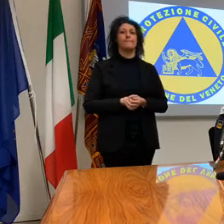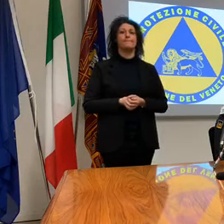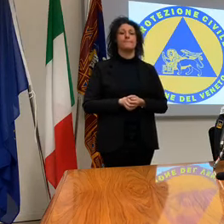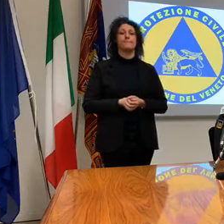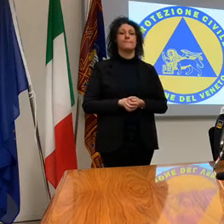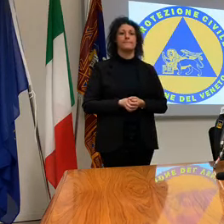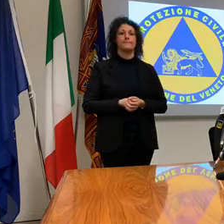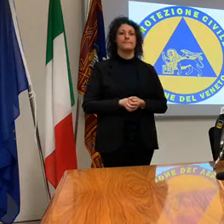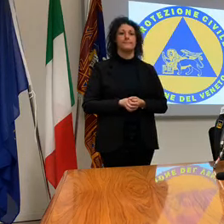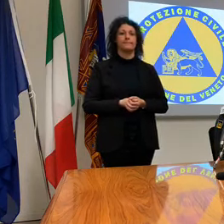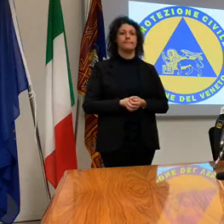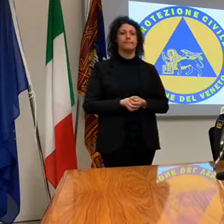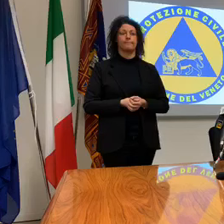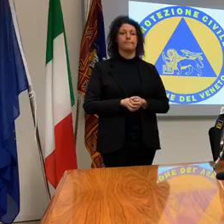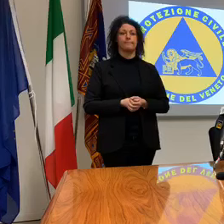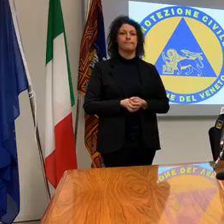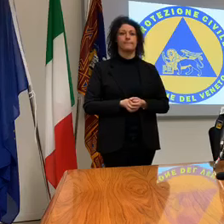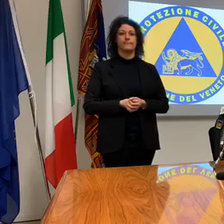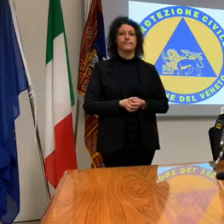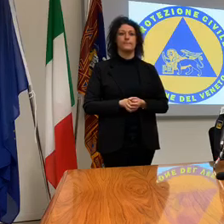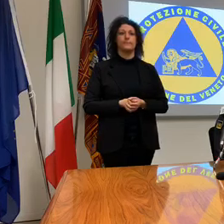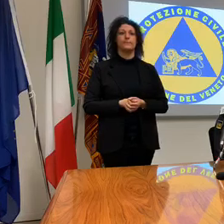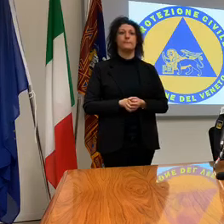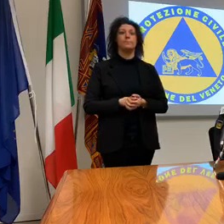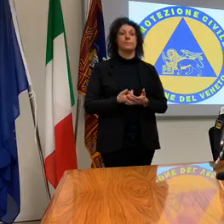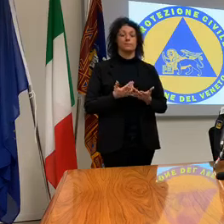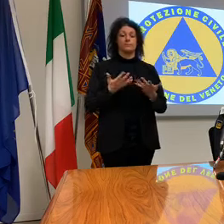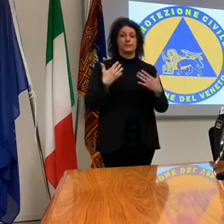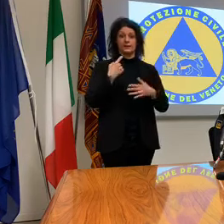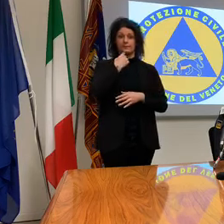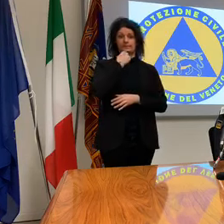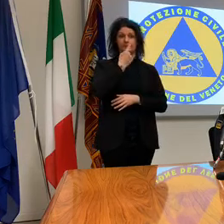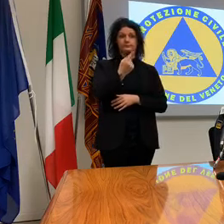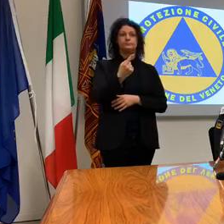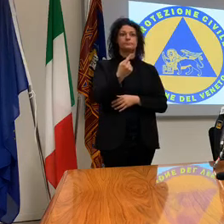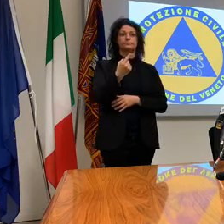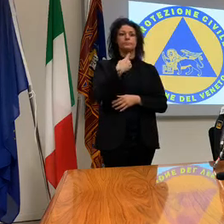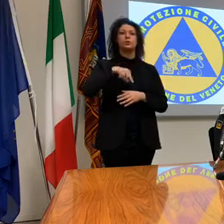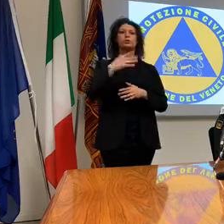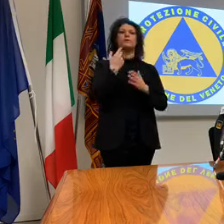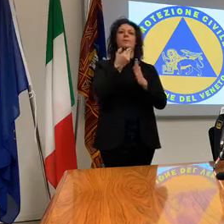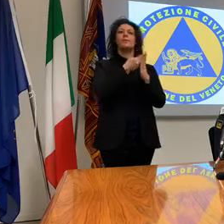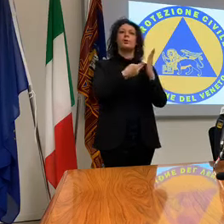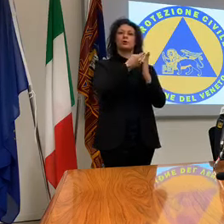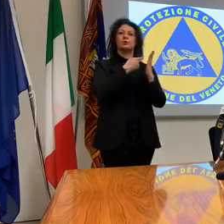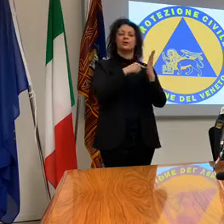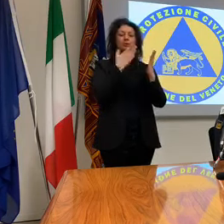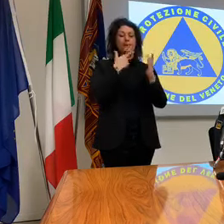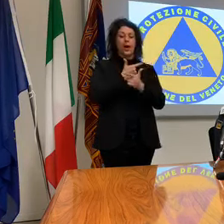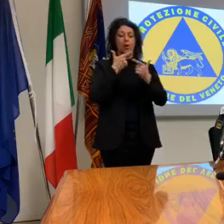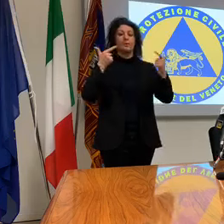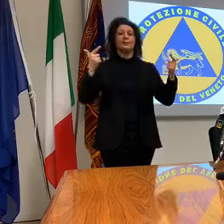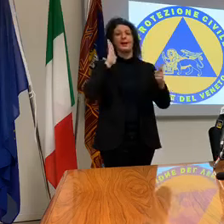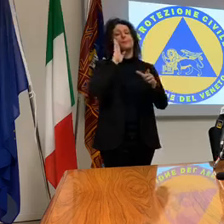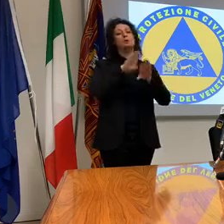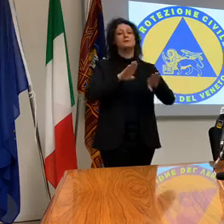piano che incrementava di quasi 3.000 il numero di posti letto presenti rispetto a